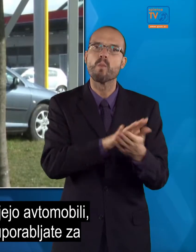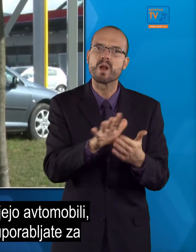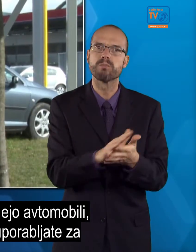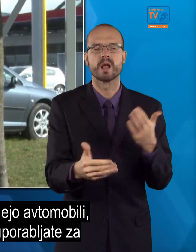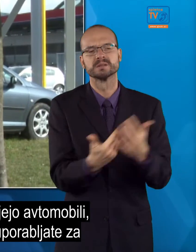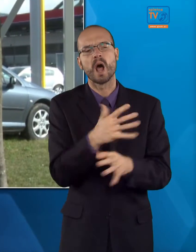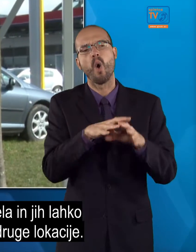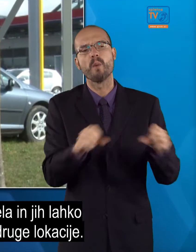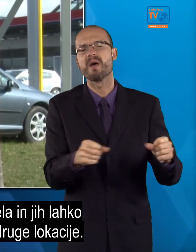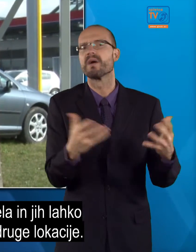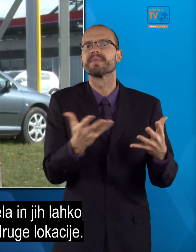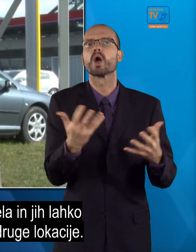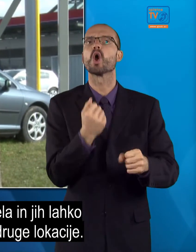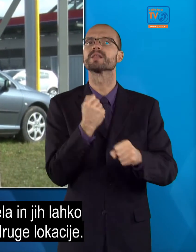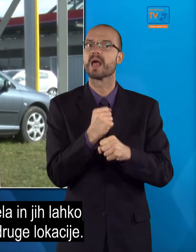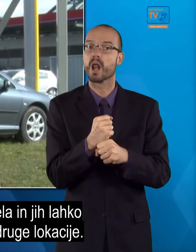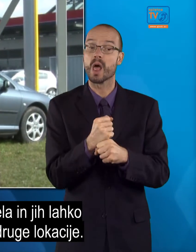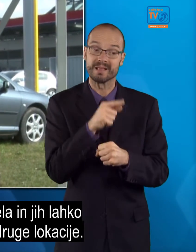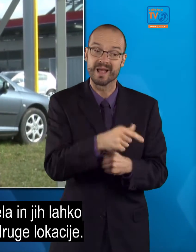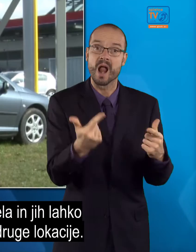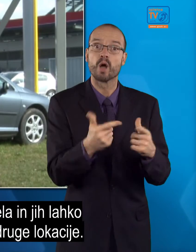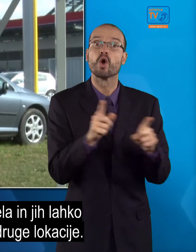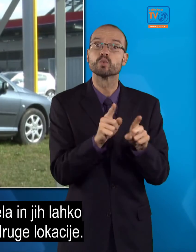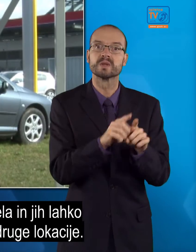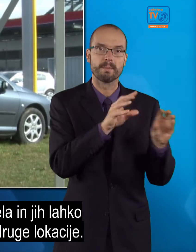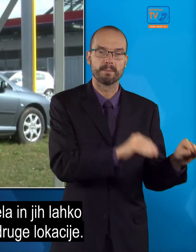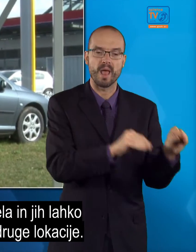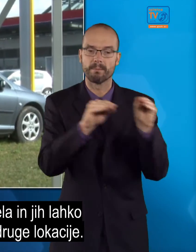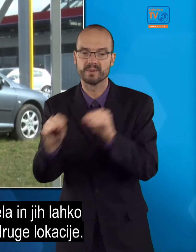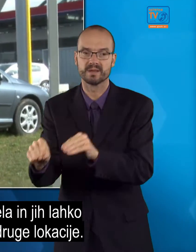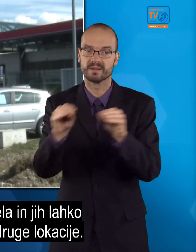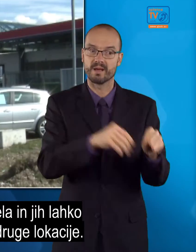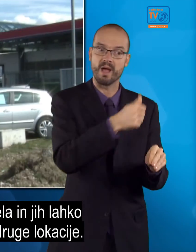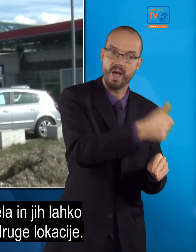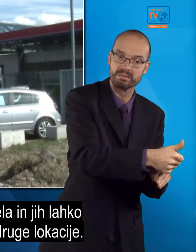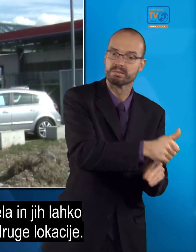jih lahko premikate od ene do druge lokacije.